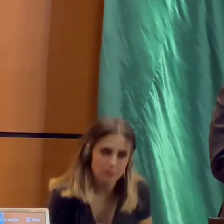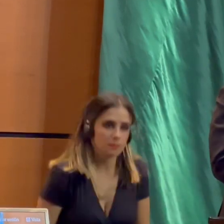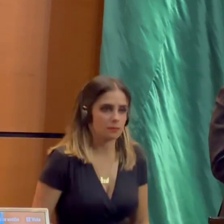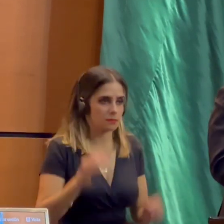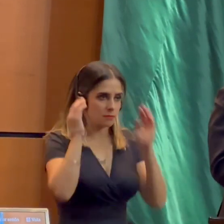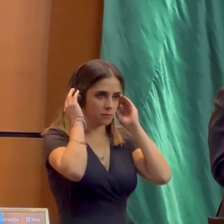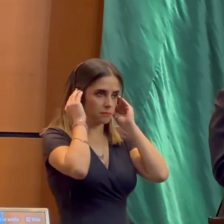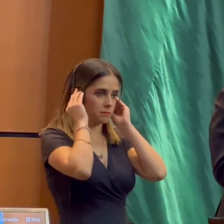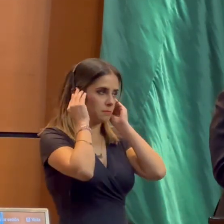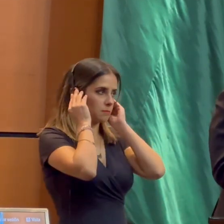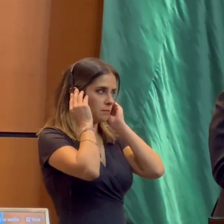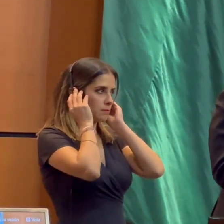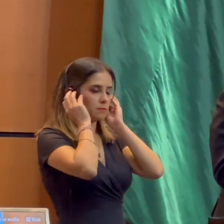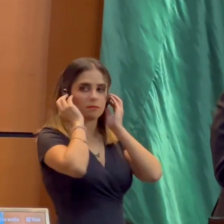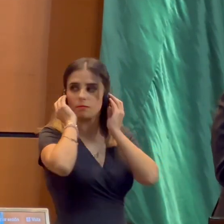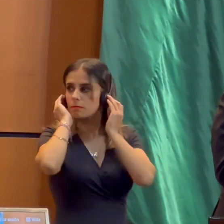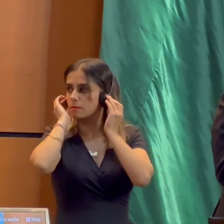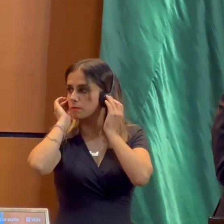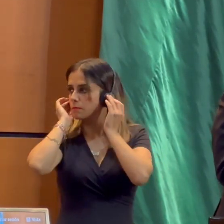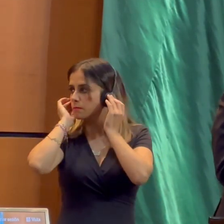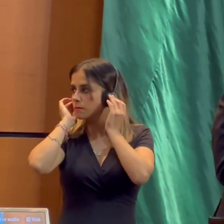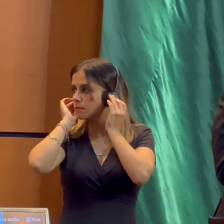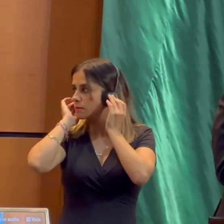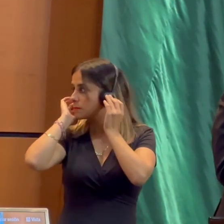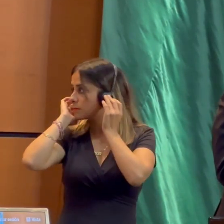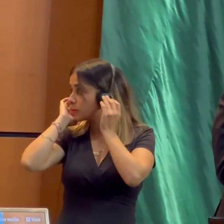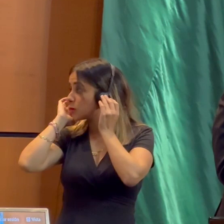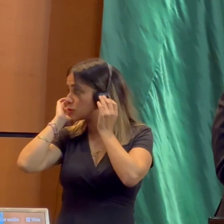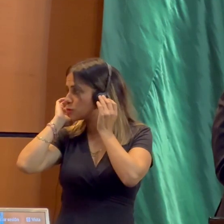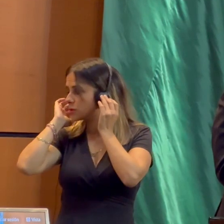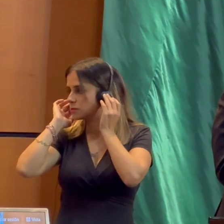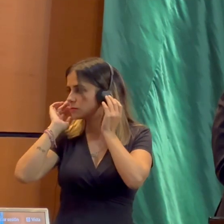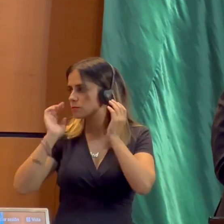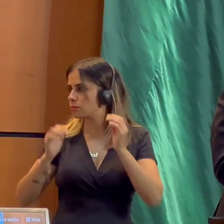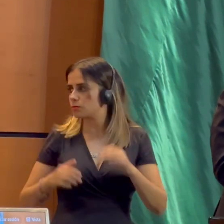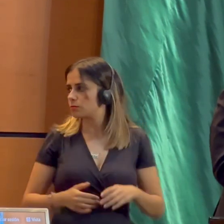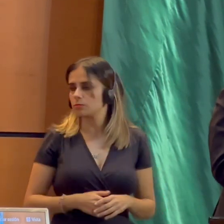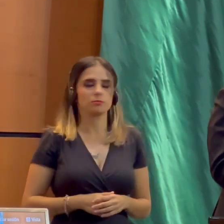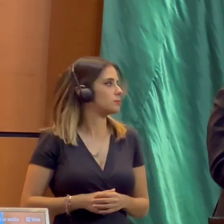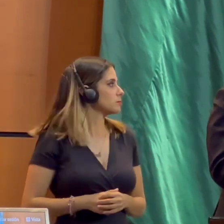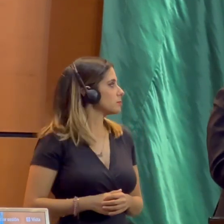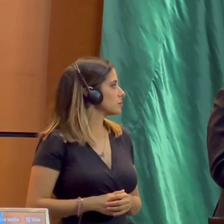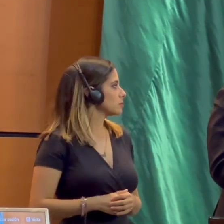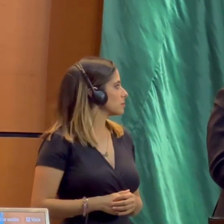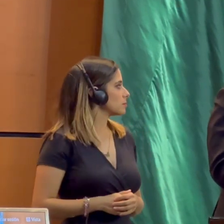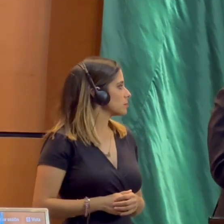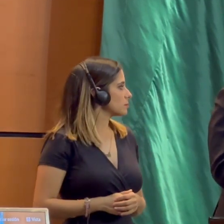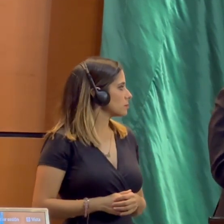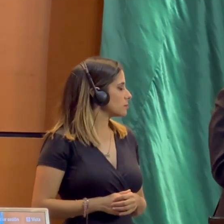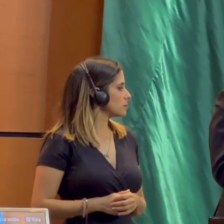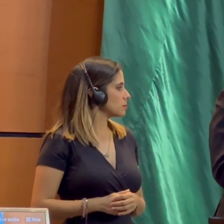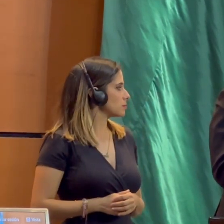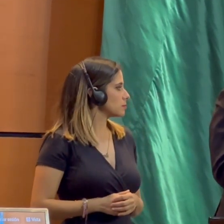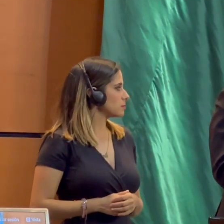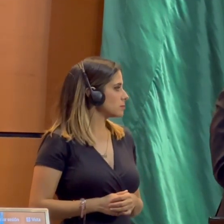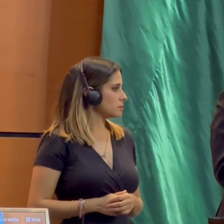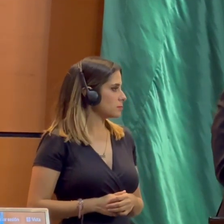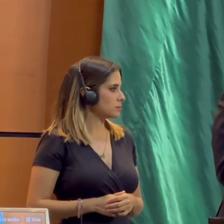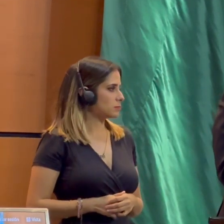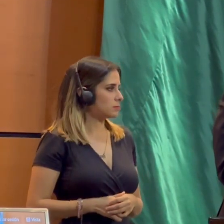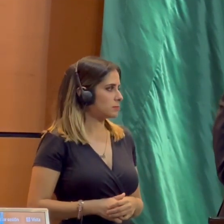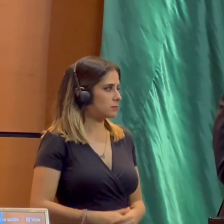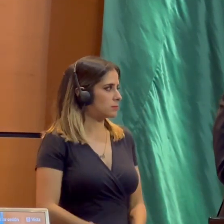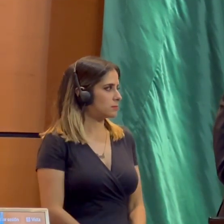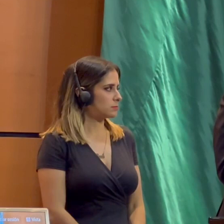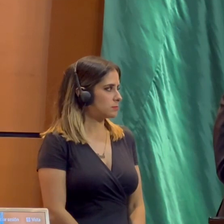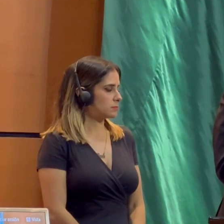まずは皆さん本当に明るく朗らかでいい方で親切でした。そして2つ目は食事がどれもこれも